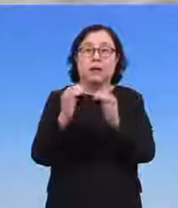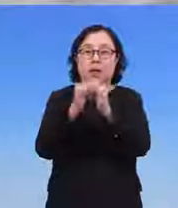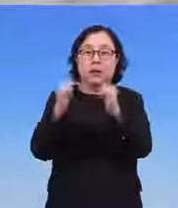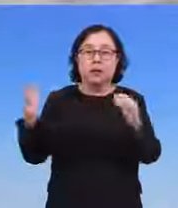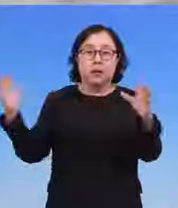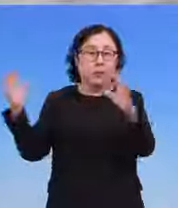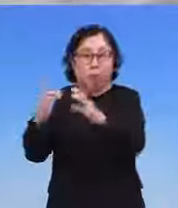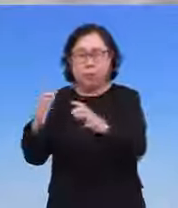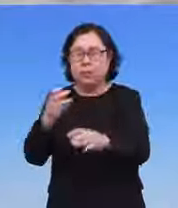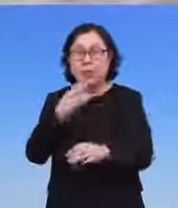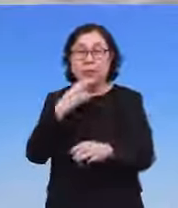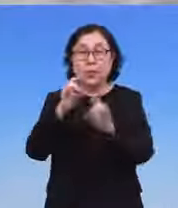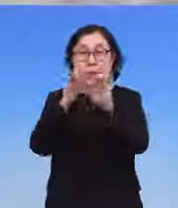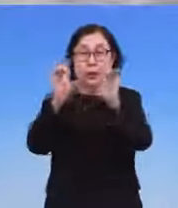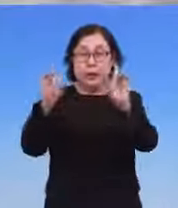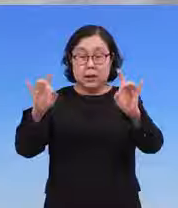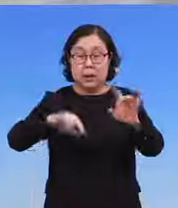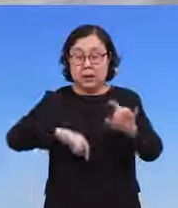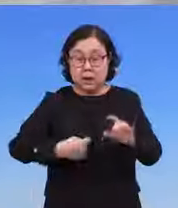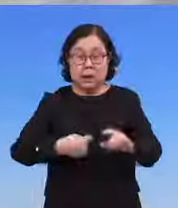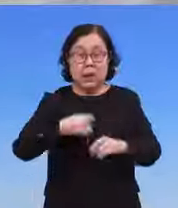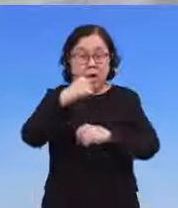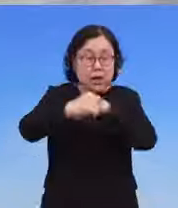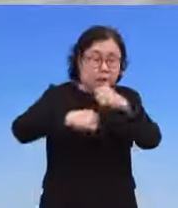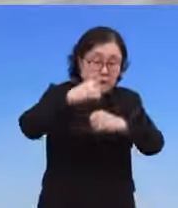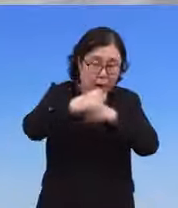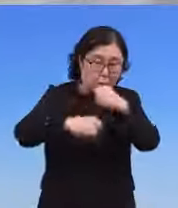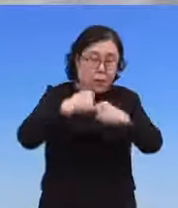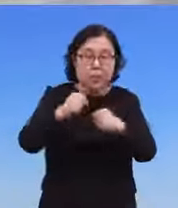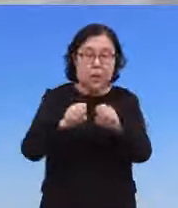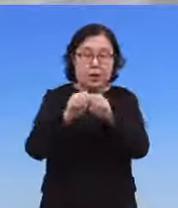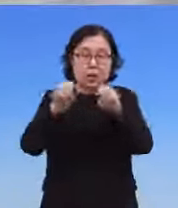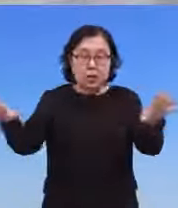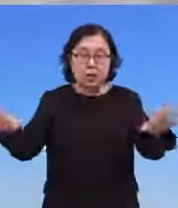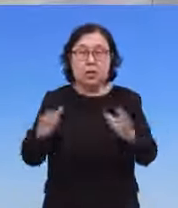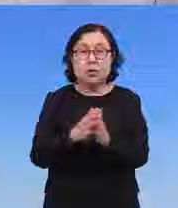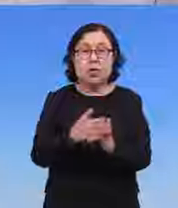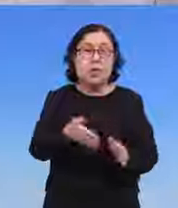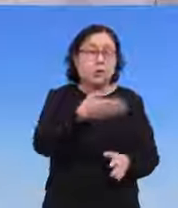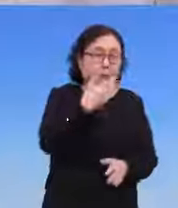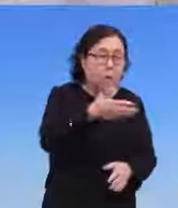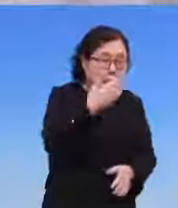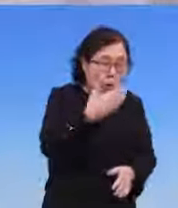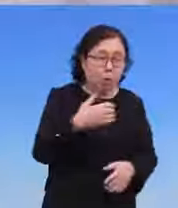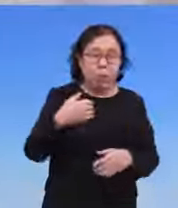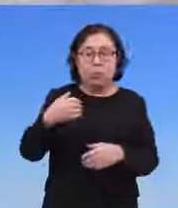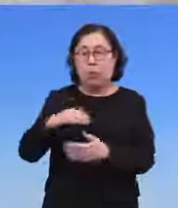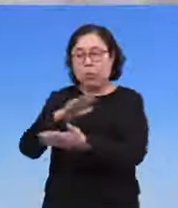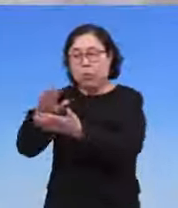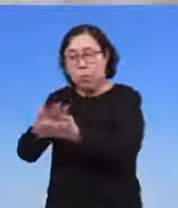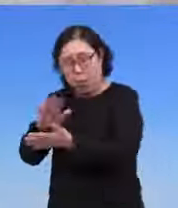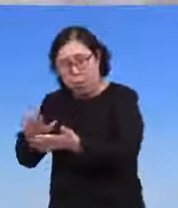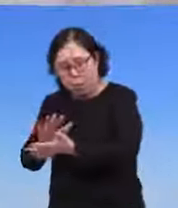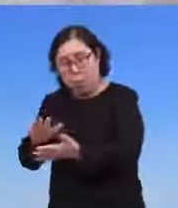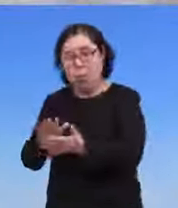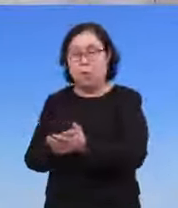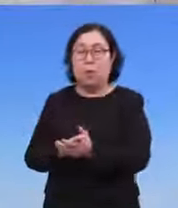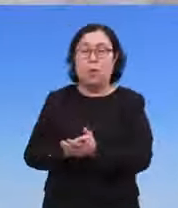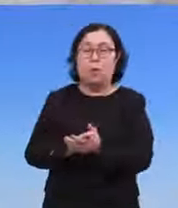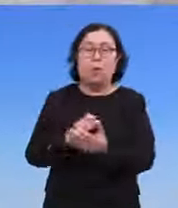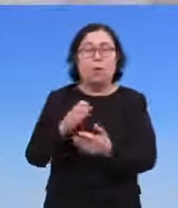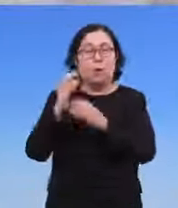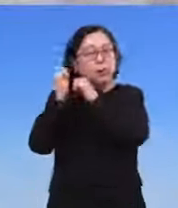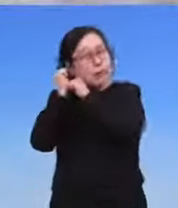어떤 사람은 자고 싶은 사람은 침대에 가고, 어떤 사람은 분산돼서 식당 가서 먹고, 또 어떤 사람은 밖에 나가서 또